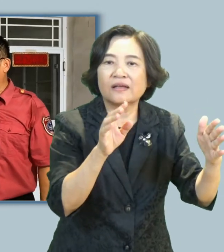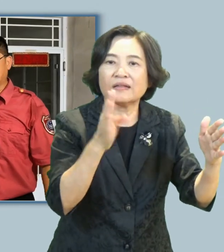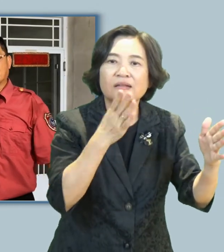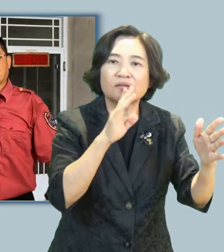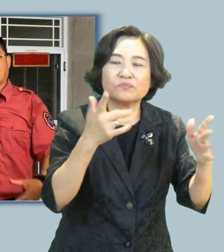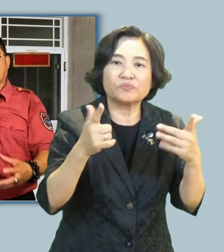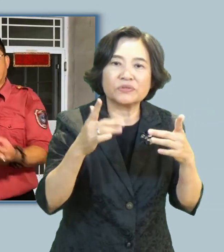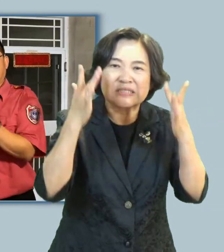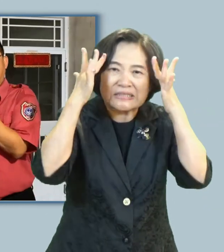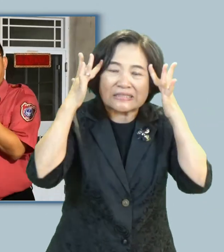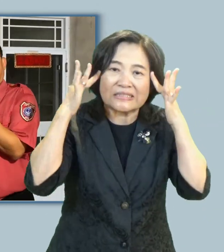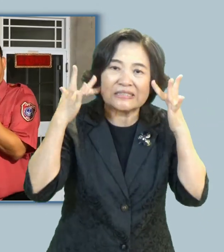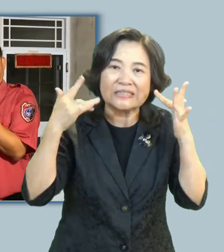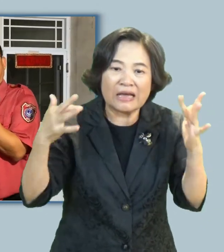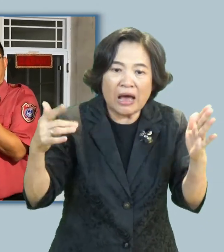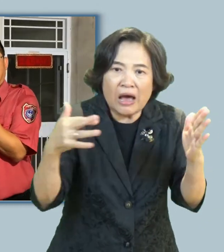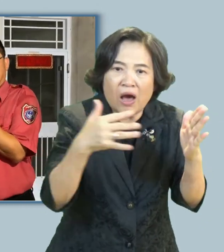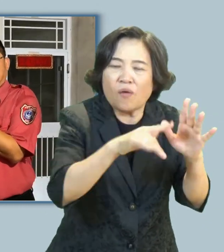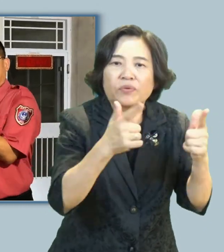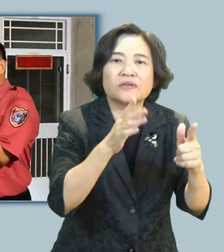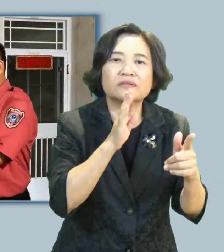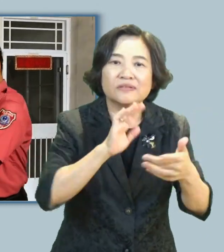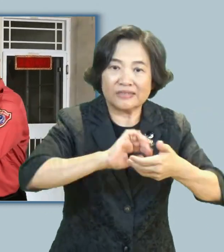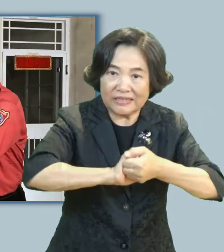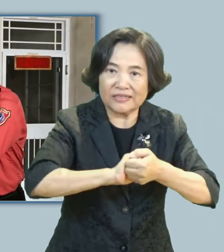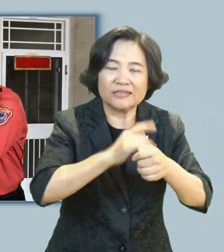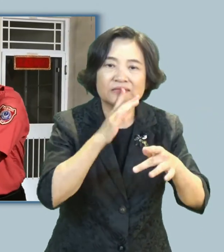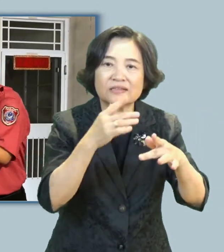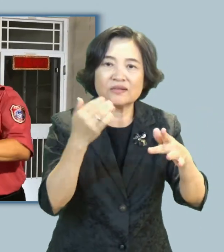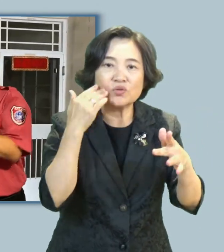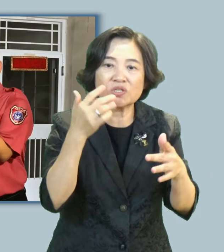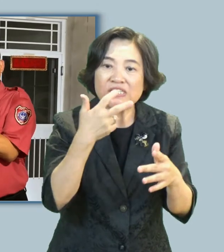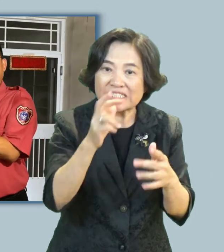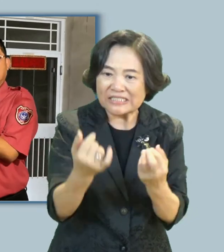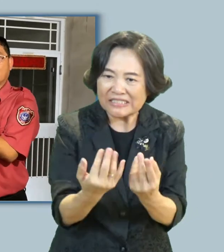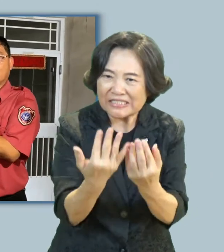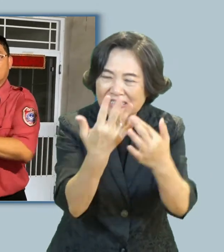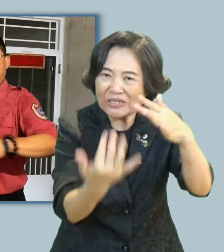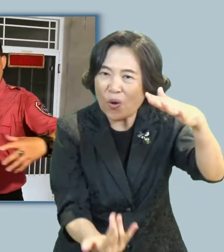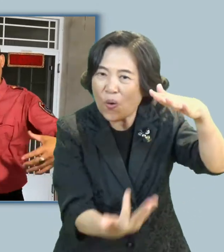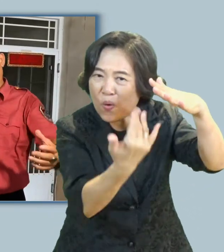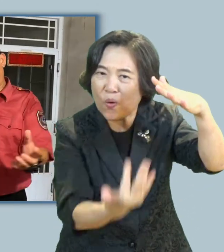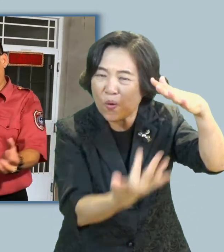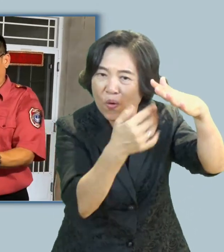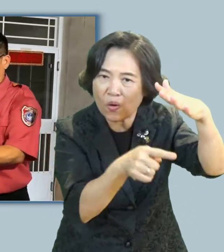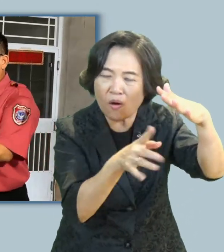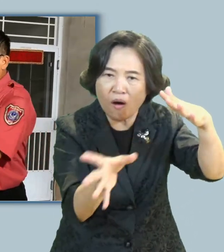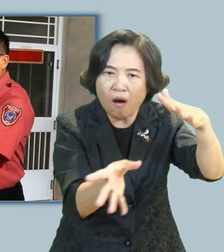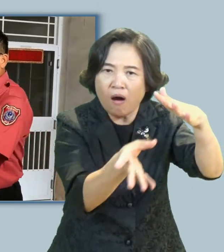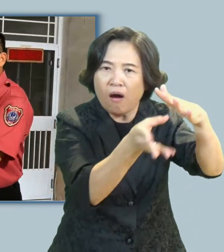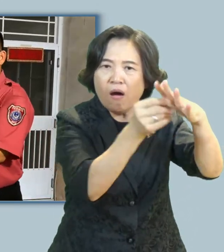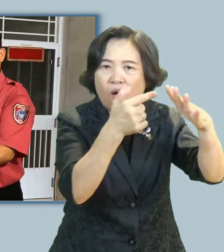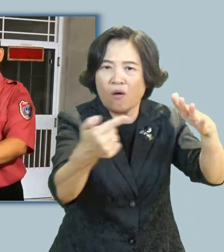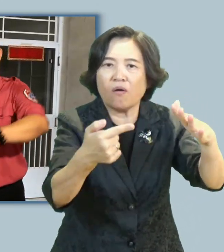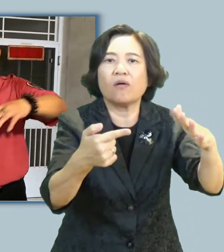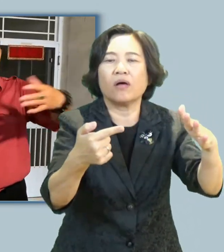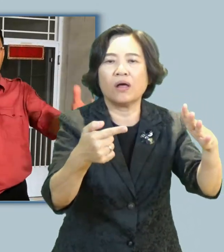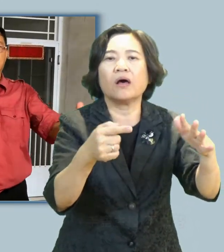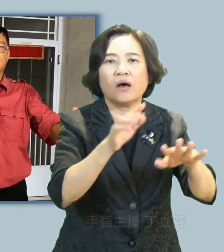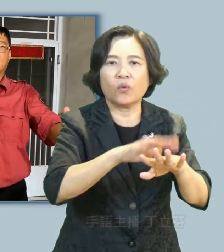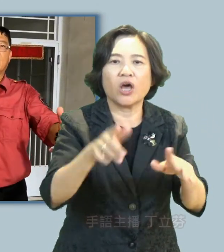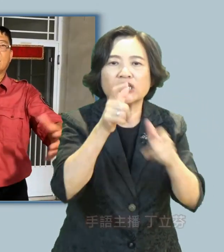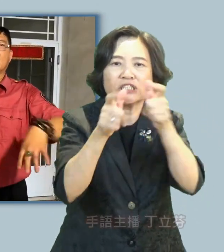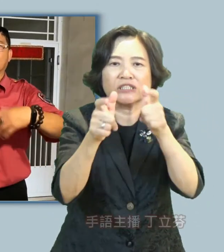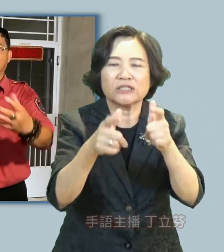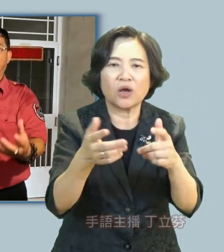的，啊，它不是热感应，它一定要烟。烟达到一定的浓度，所以我们刚才在现场，你所看到那个是开